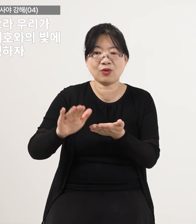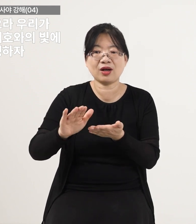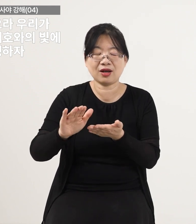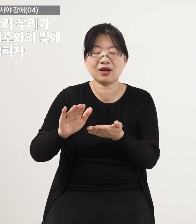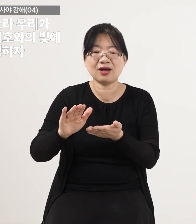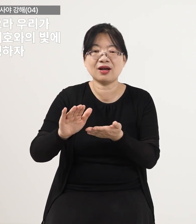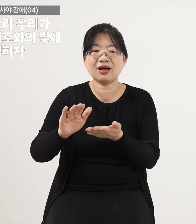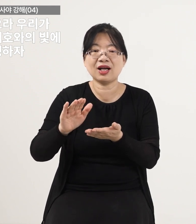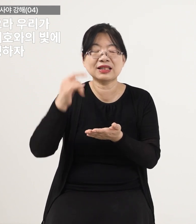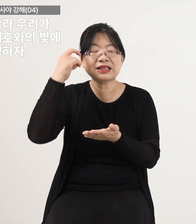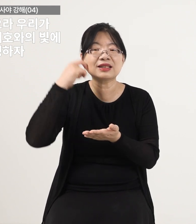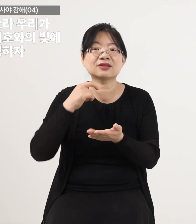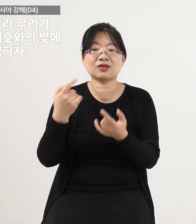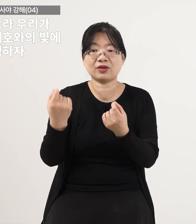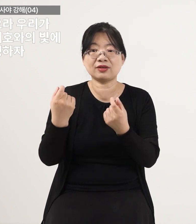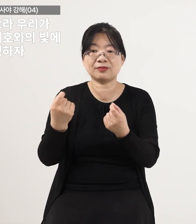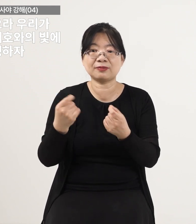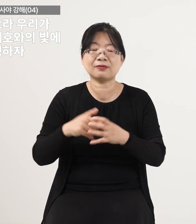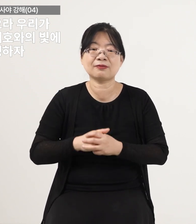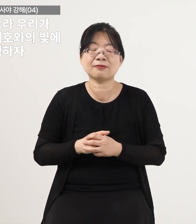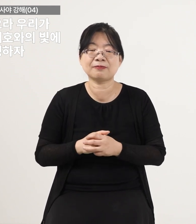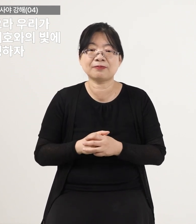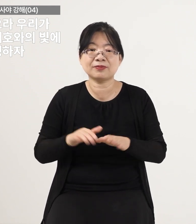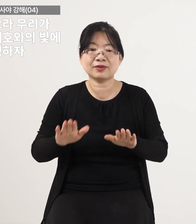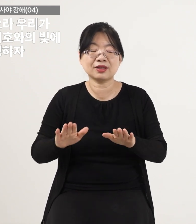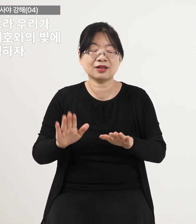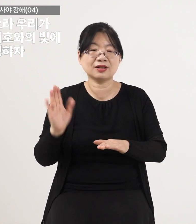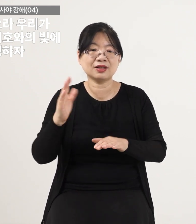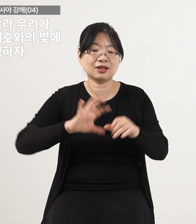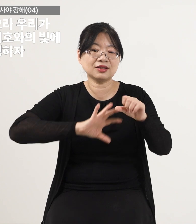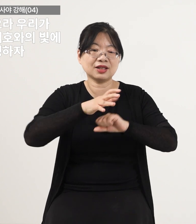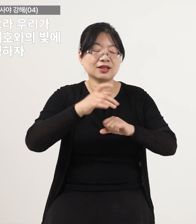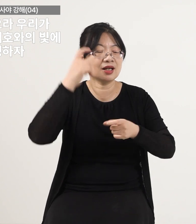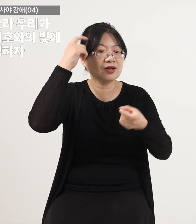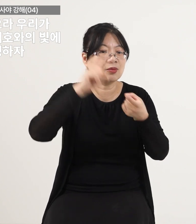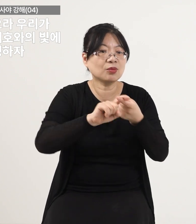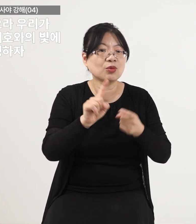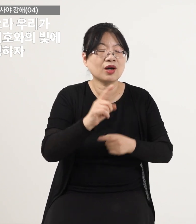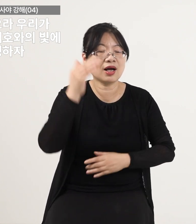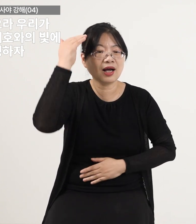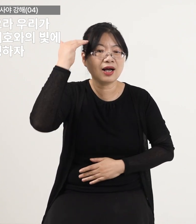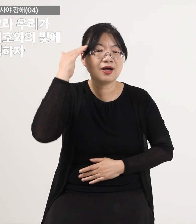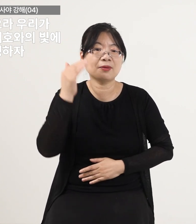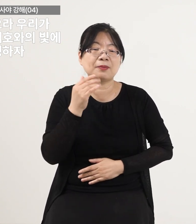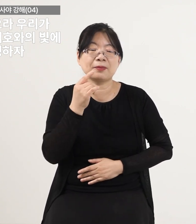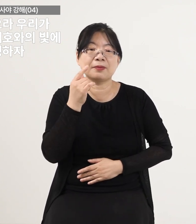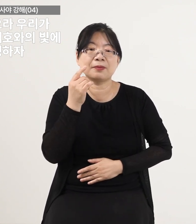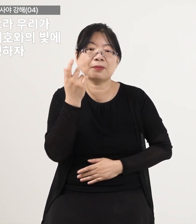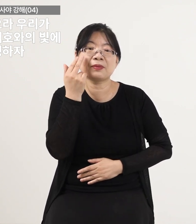평화라는 게. 지금 또 최근 세계적인 이슈가 한미일 이